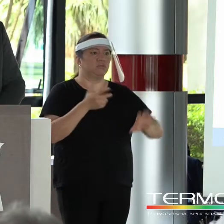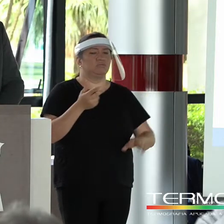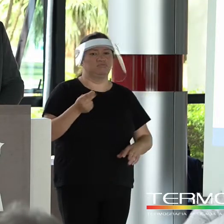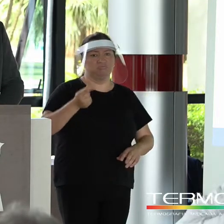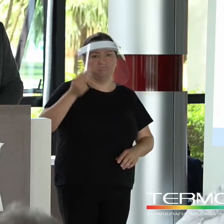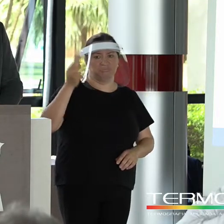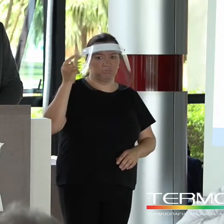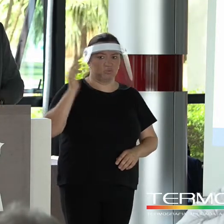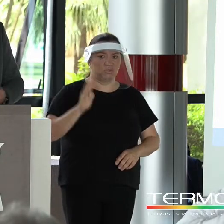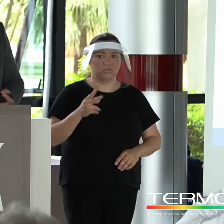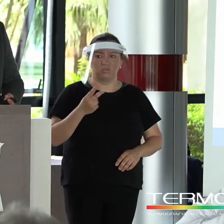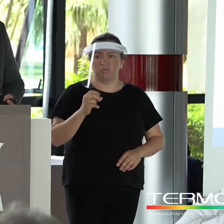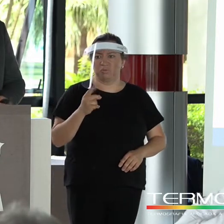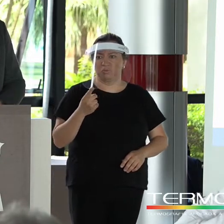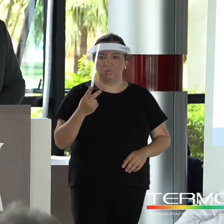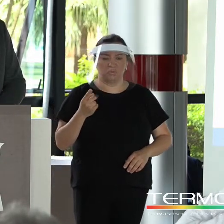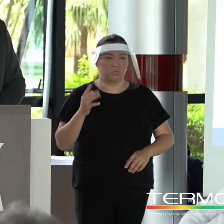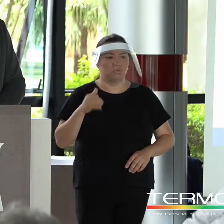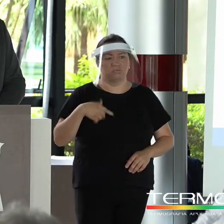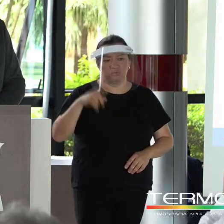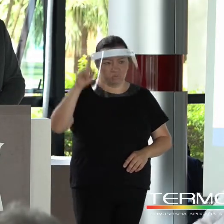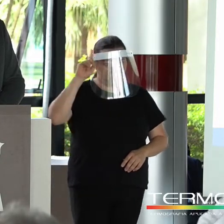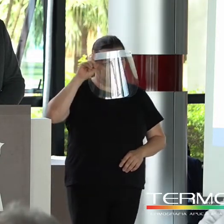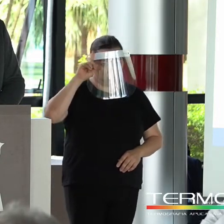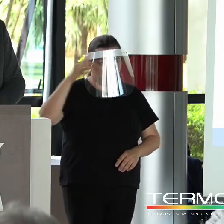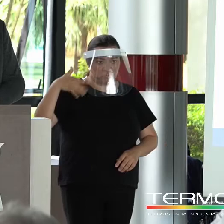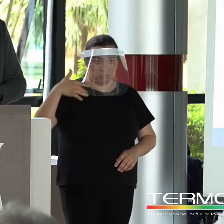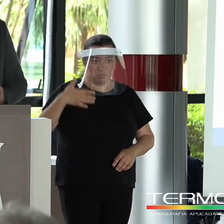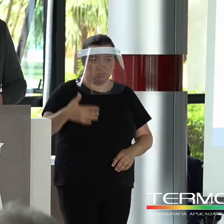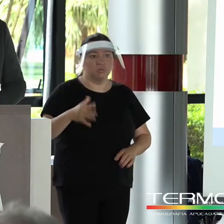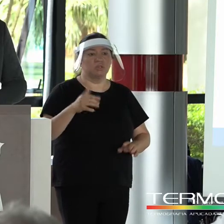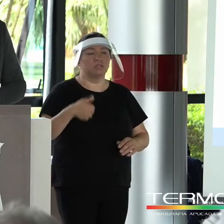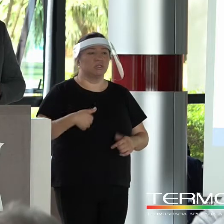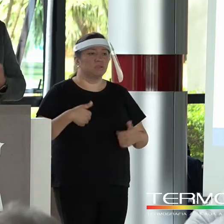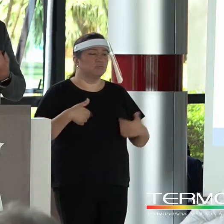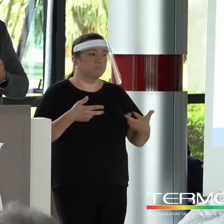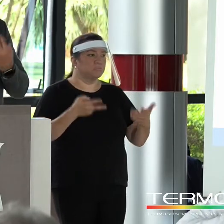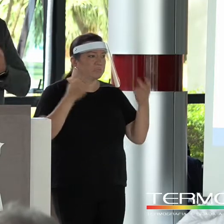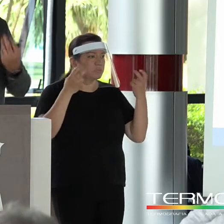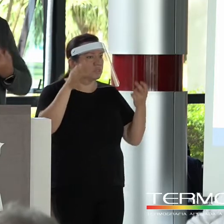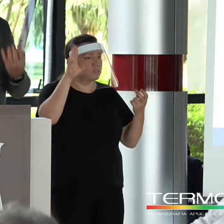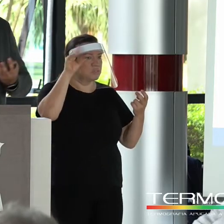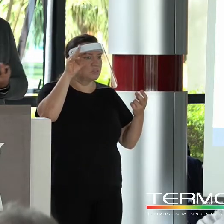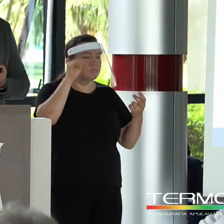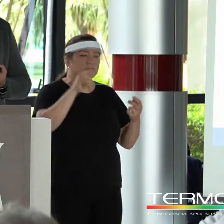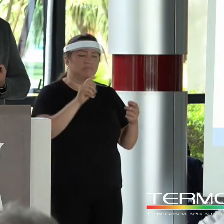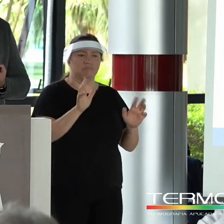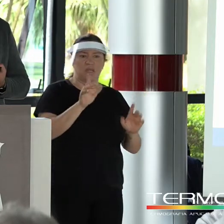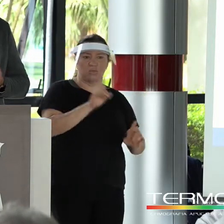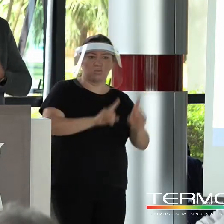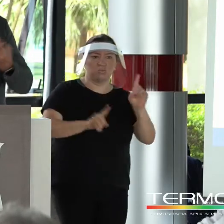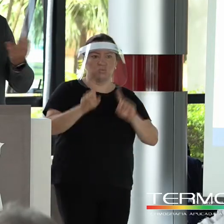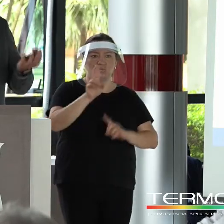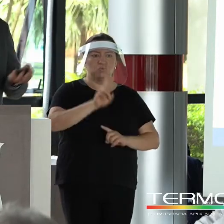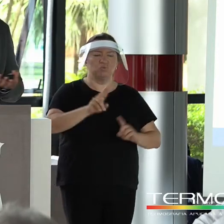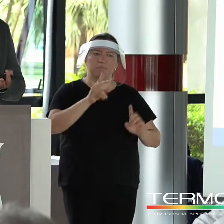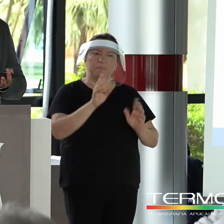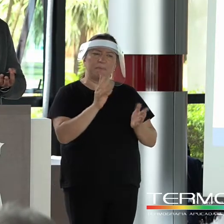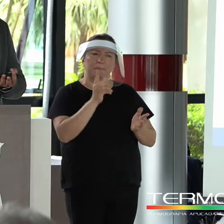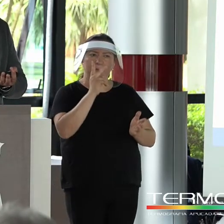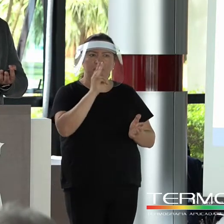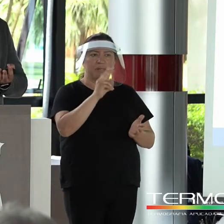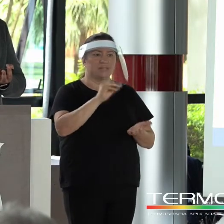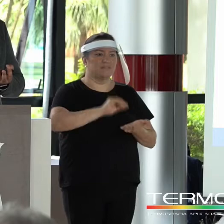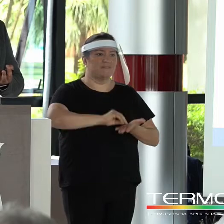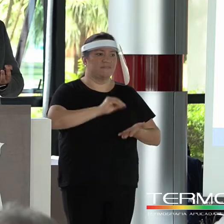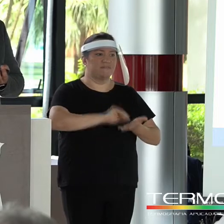técnica no meu dia a dia. A gente observa que existe uma falta de critérios normativos, por